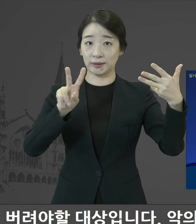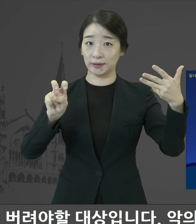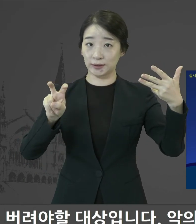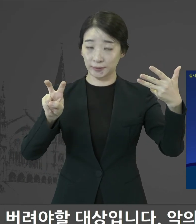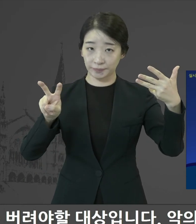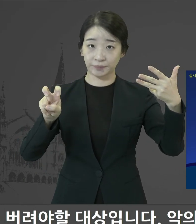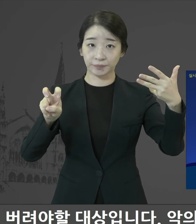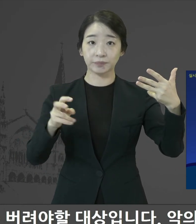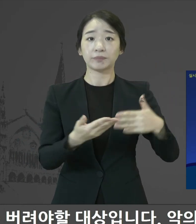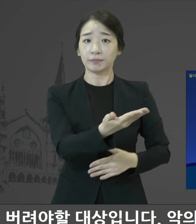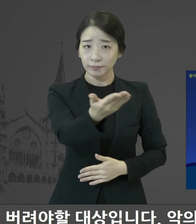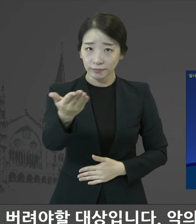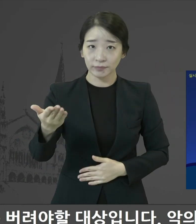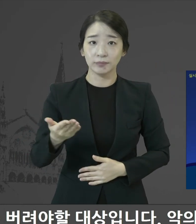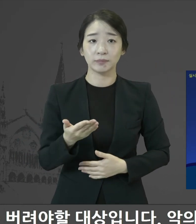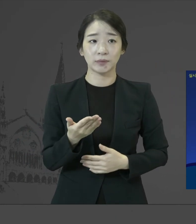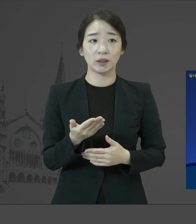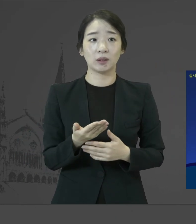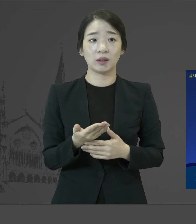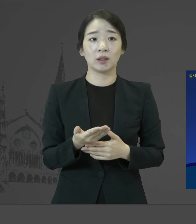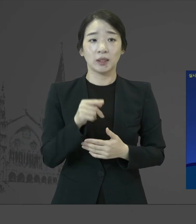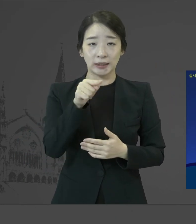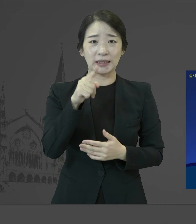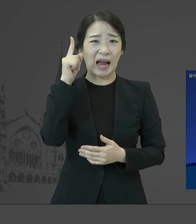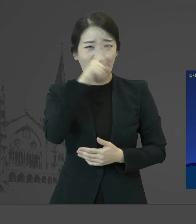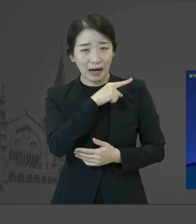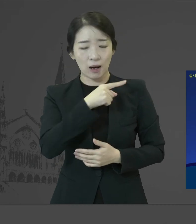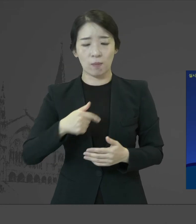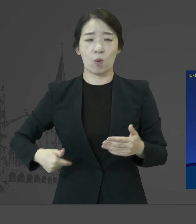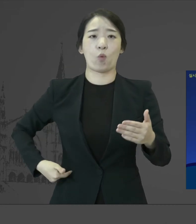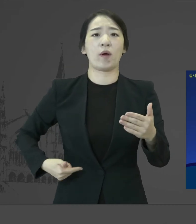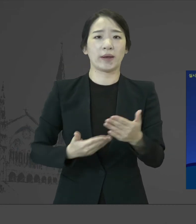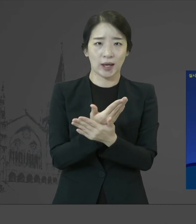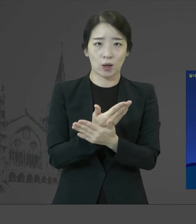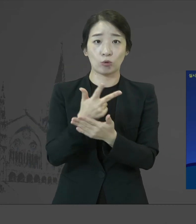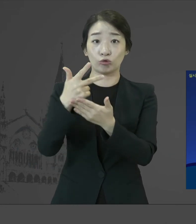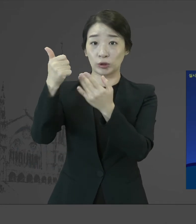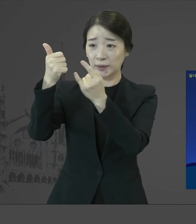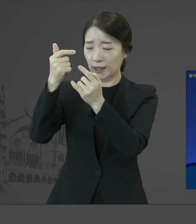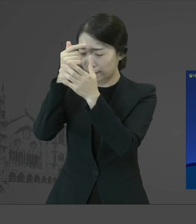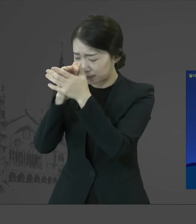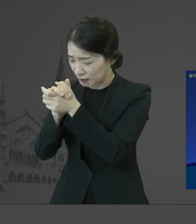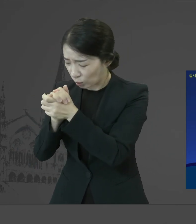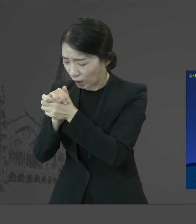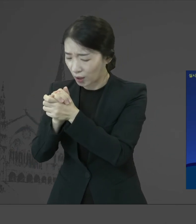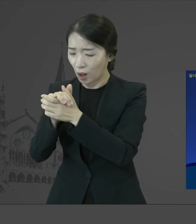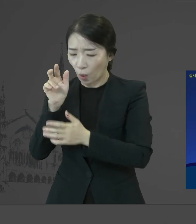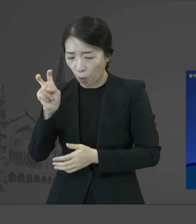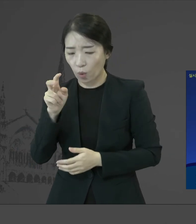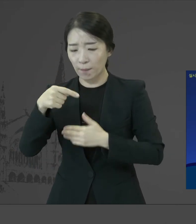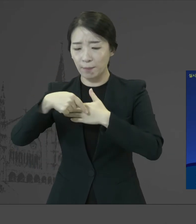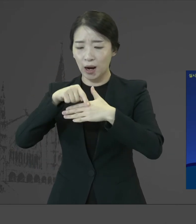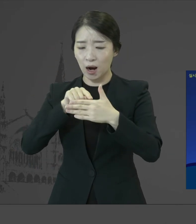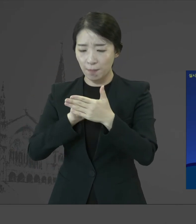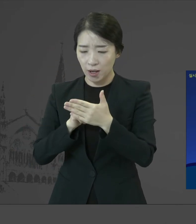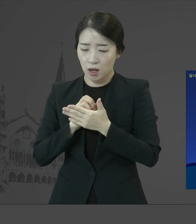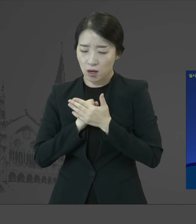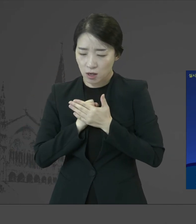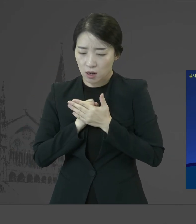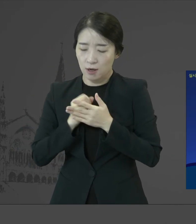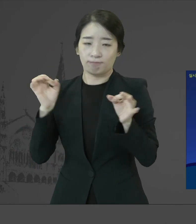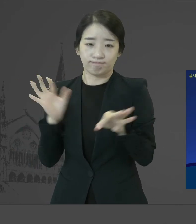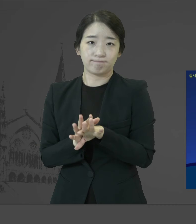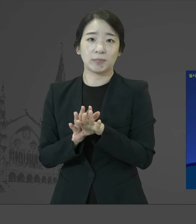그러므로 너희 이 악함을 회개하고 주께 기도하라. 혹 마음에 품은 것을 사하여